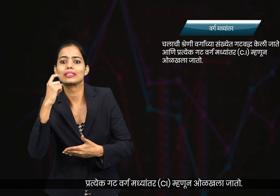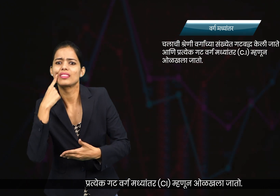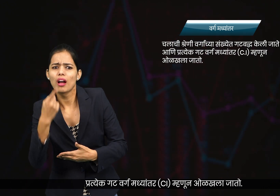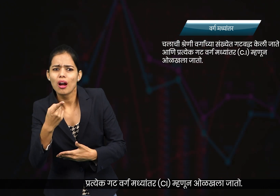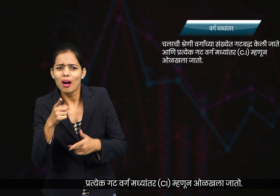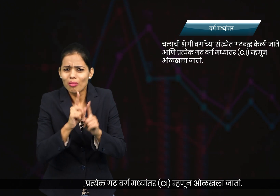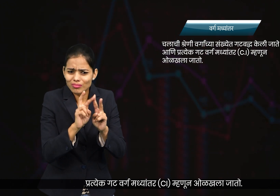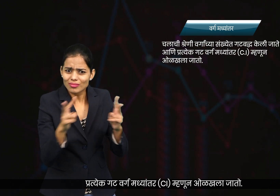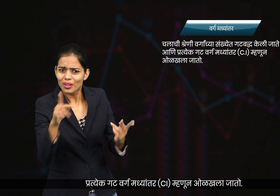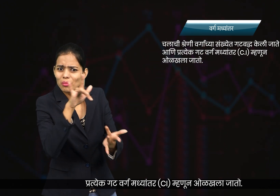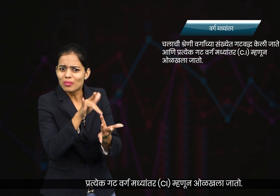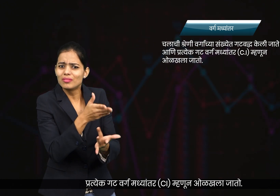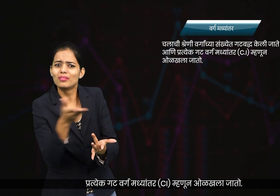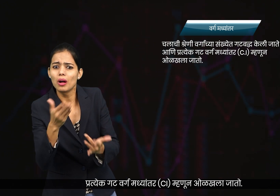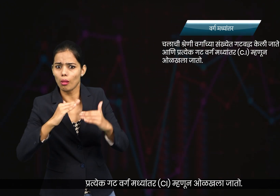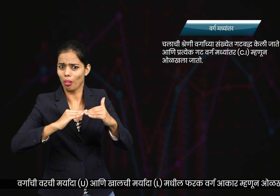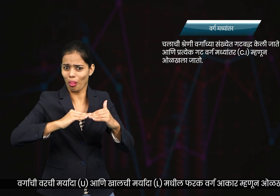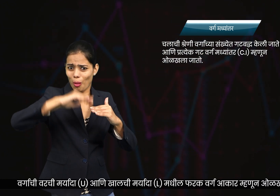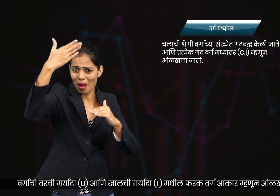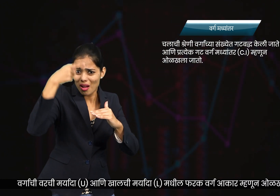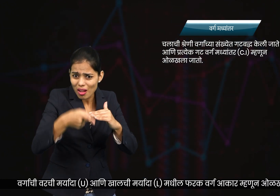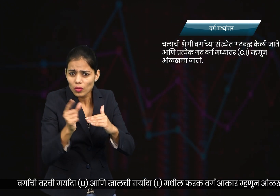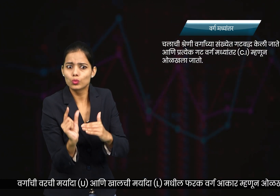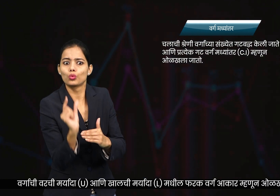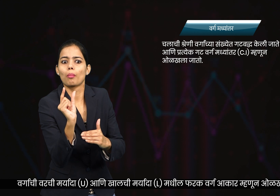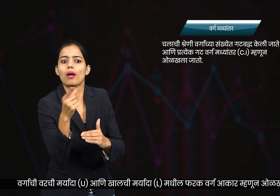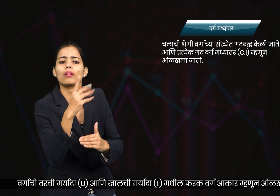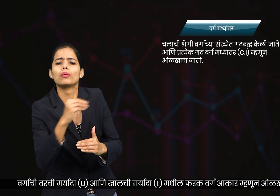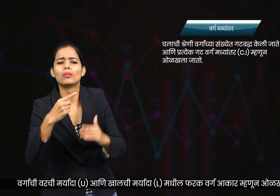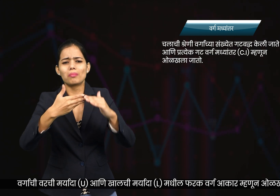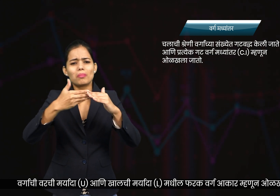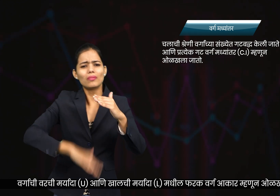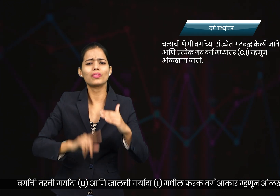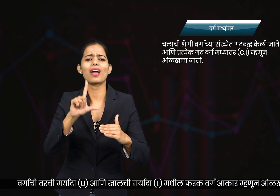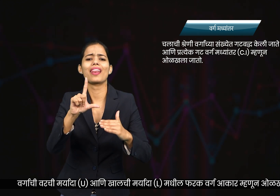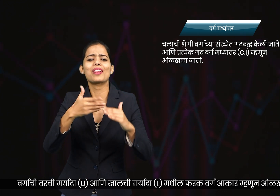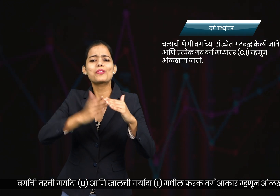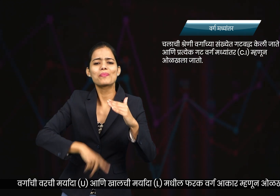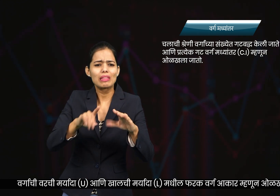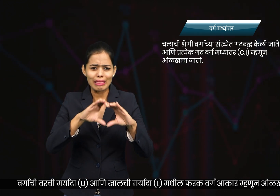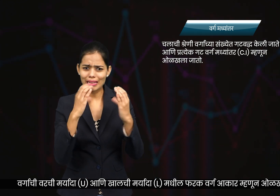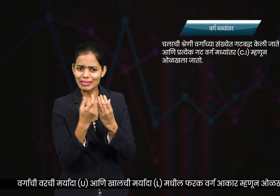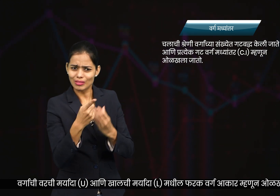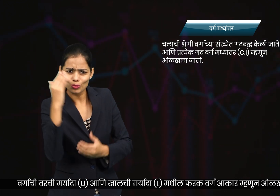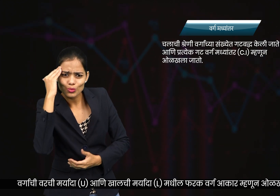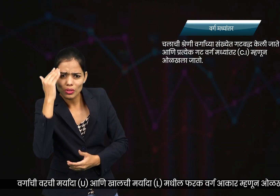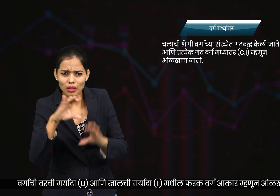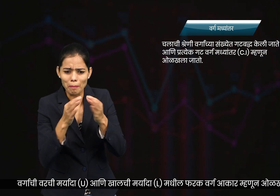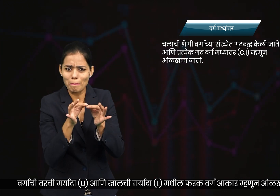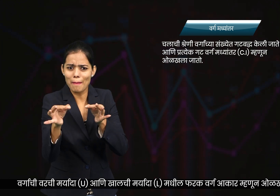CI मधून ओळखला जातो. वर्गाची वरची मर्यादा U आणि खालची मर्यादा L मधील फरक वर्ग आकार